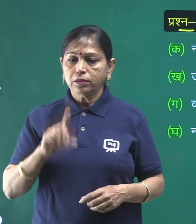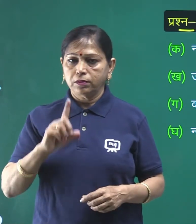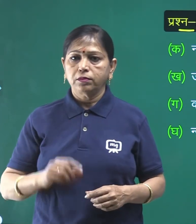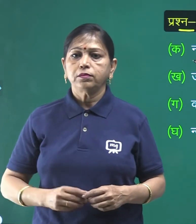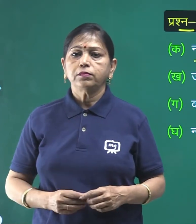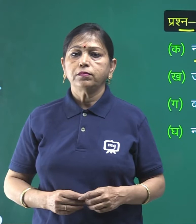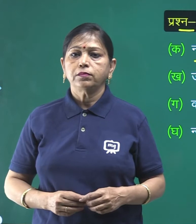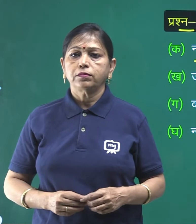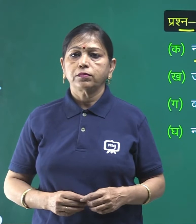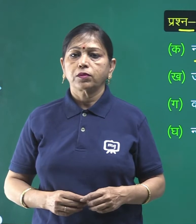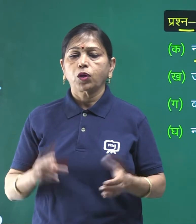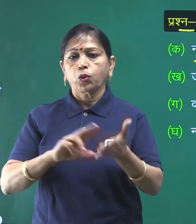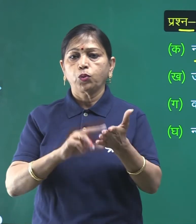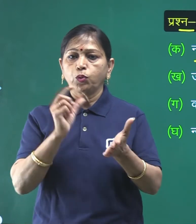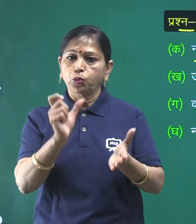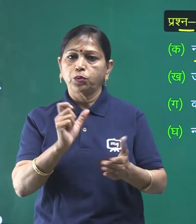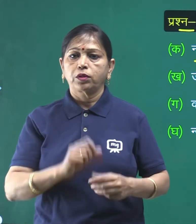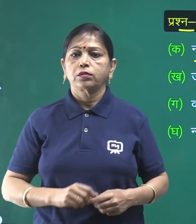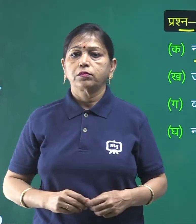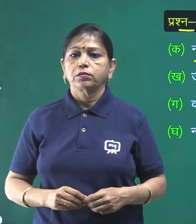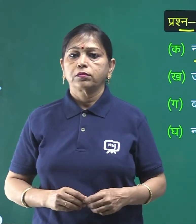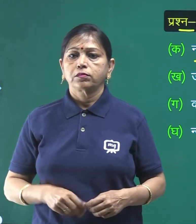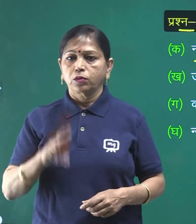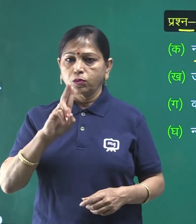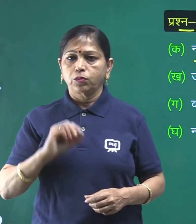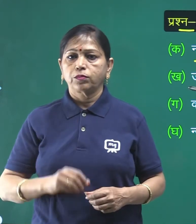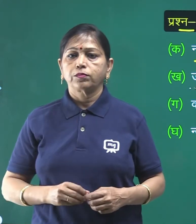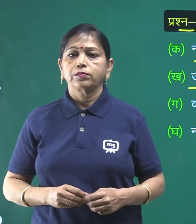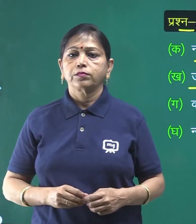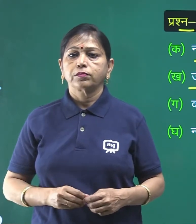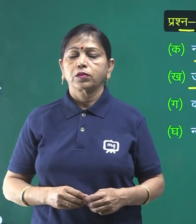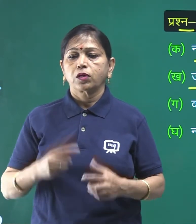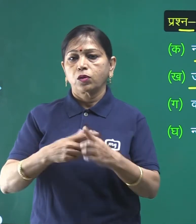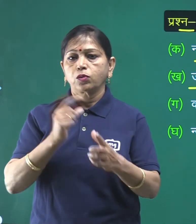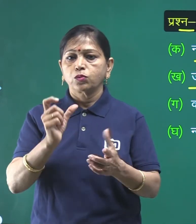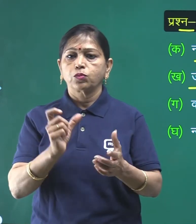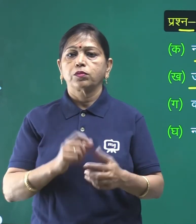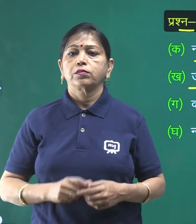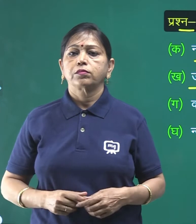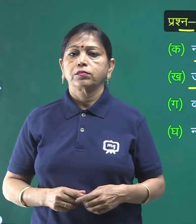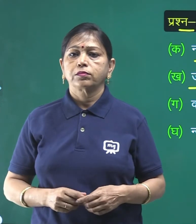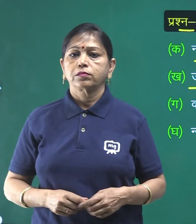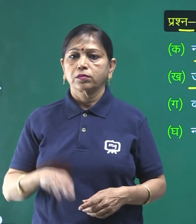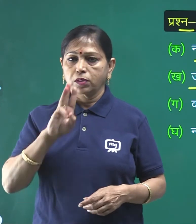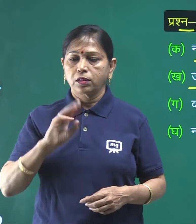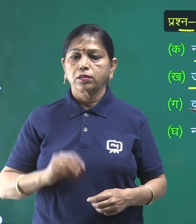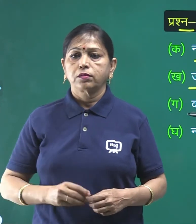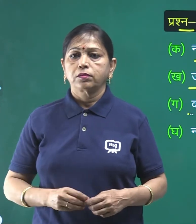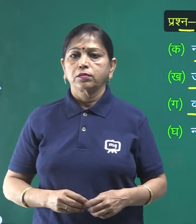1 न्यूटन, 2 जूल,